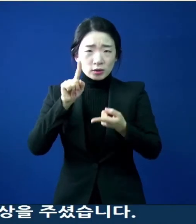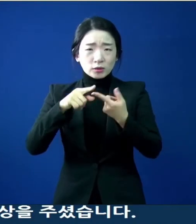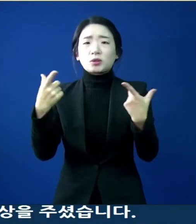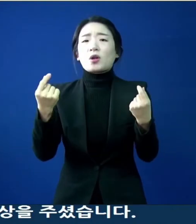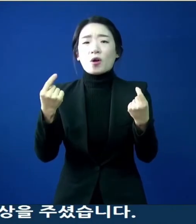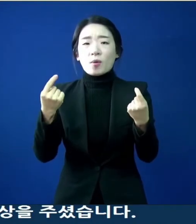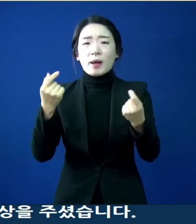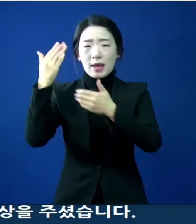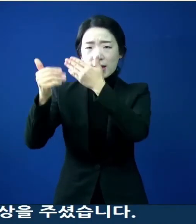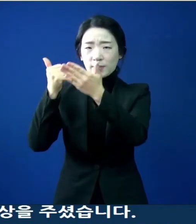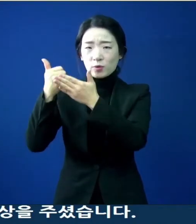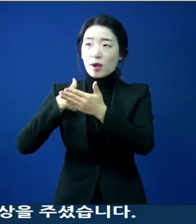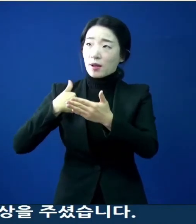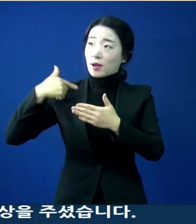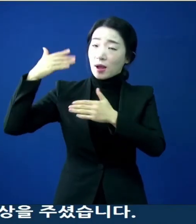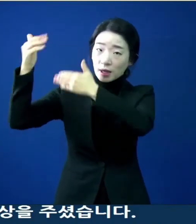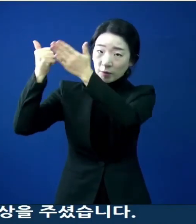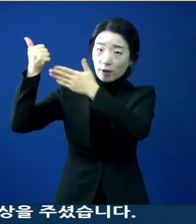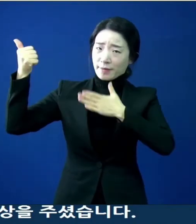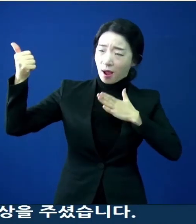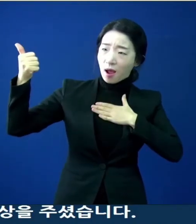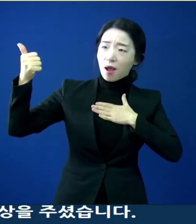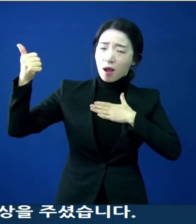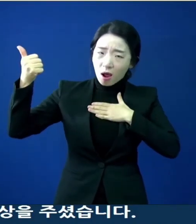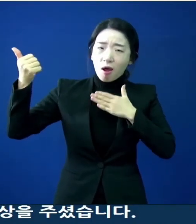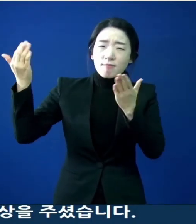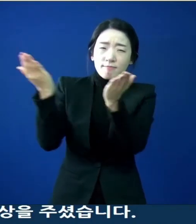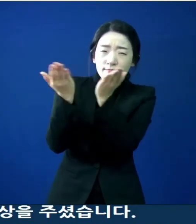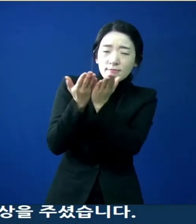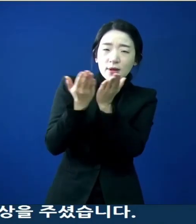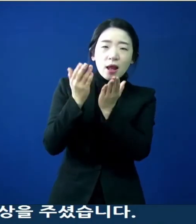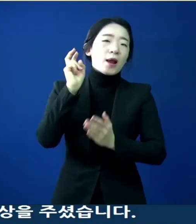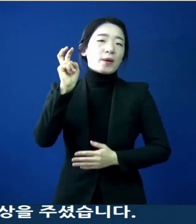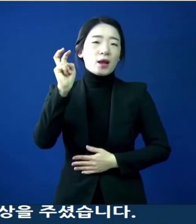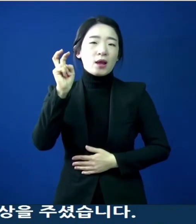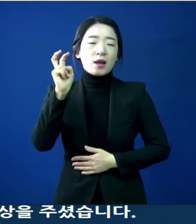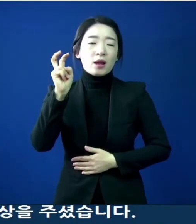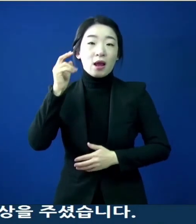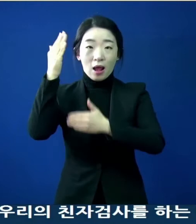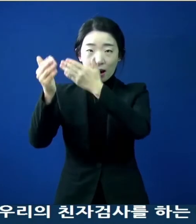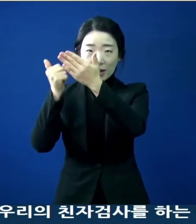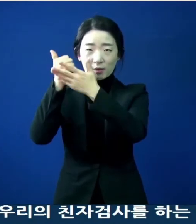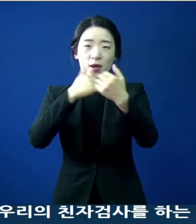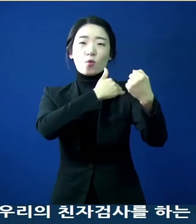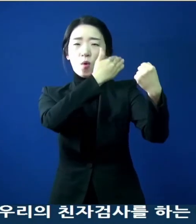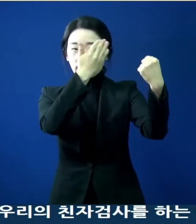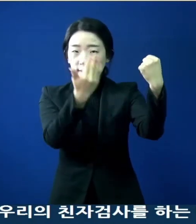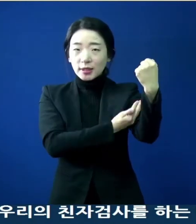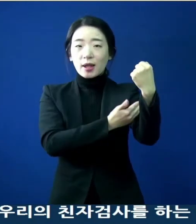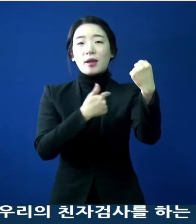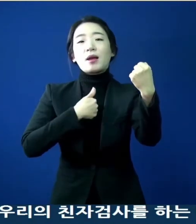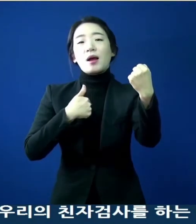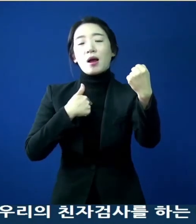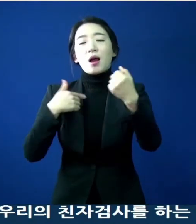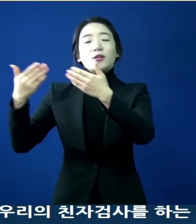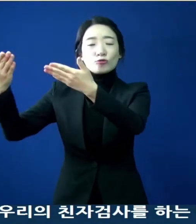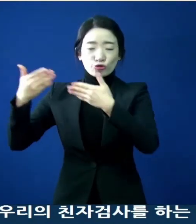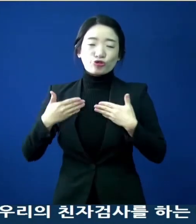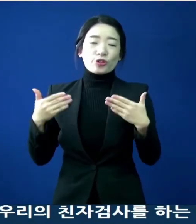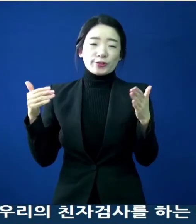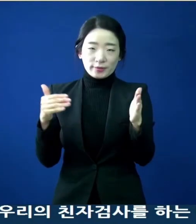자녀를 삼아 주셨습니다. 그리고 그 권세를 주셨다고 합니다.